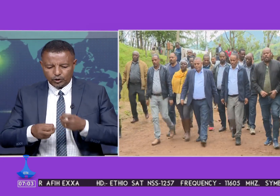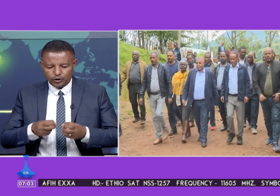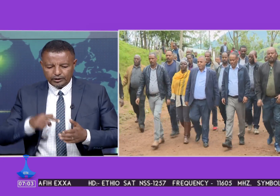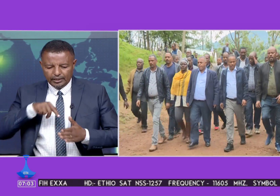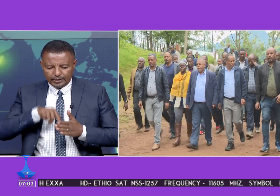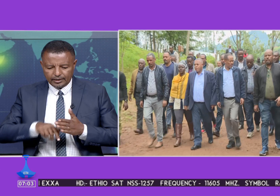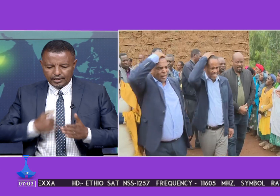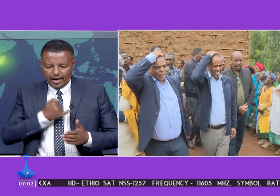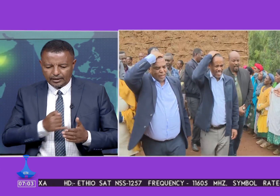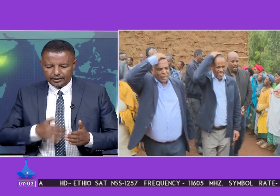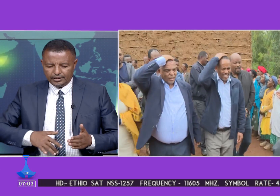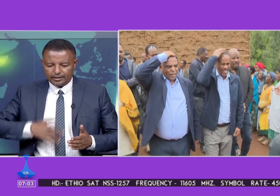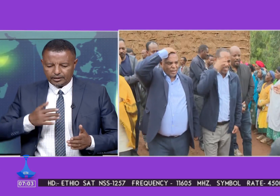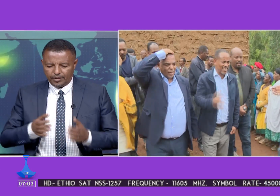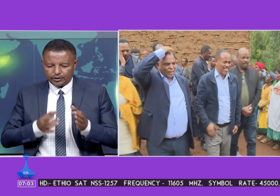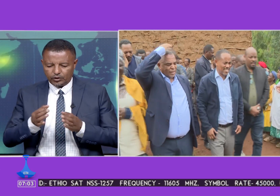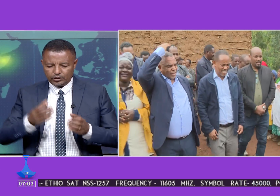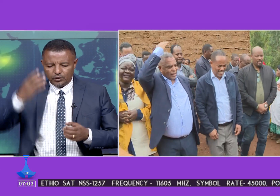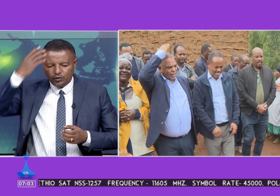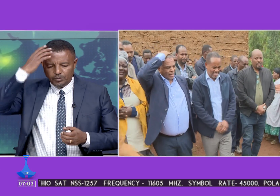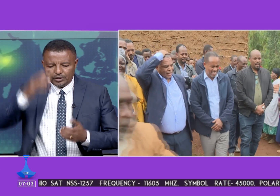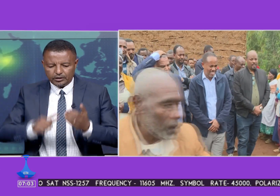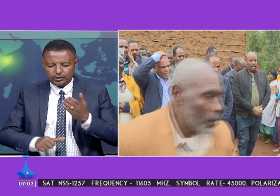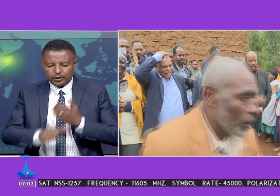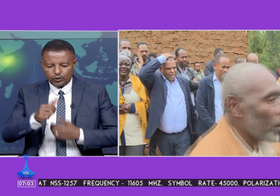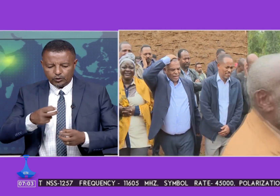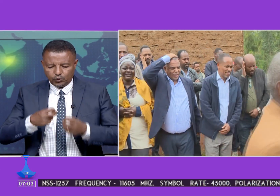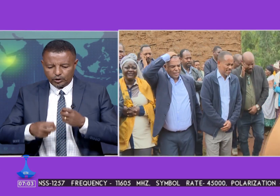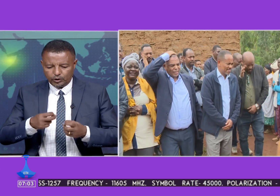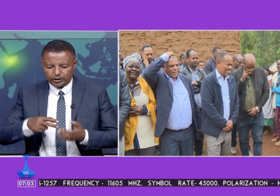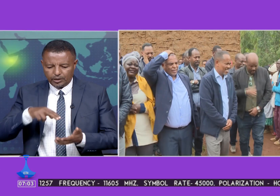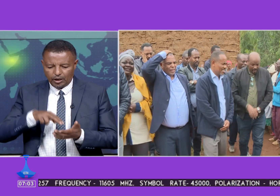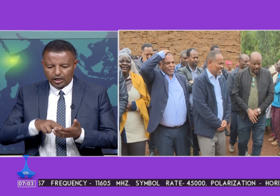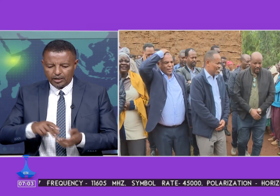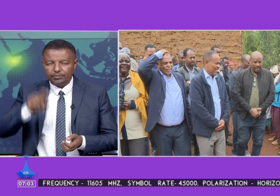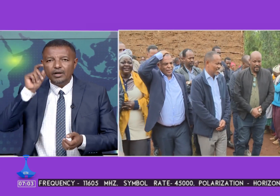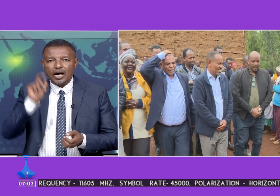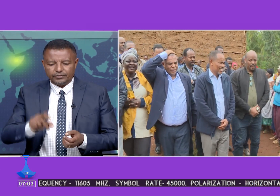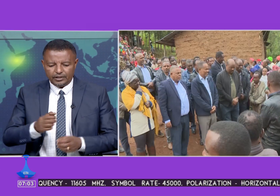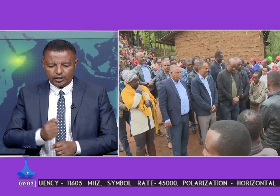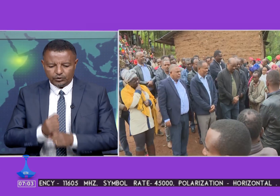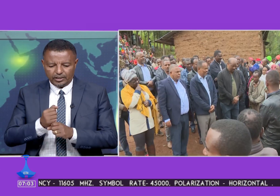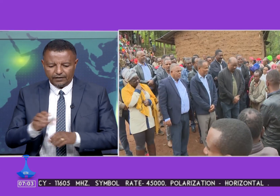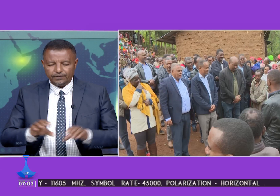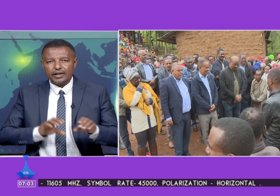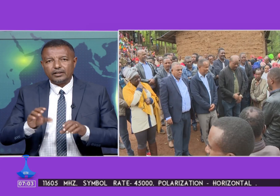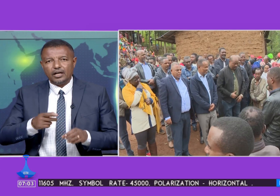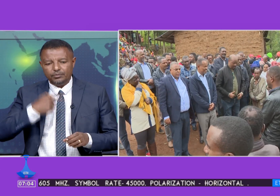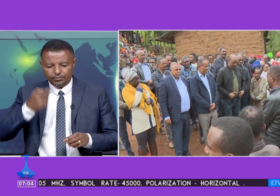ወገኖች ጥልቅ ሐዘን እንደተሰማቸው ገልጸው መንግስት የተጎዱ ወገኖችን ለማቋቋም አስፈላጊውን ድጋፍ ያደርጋል